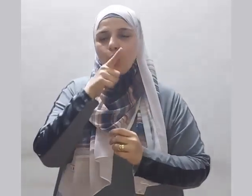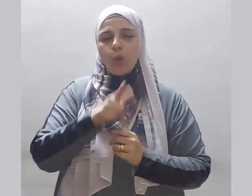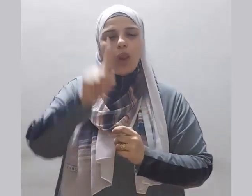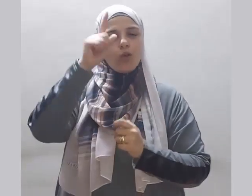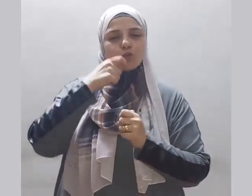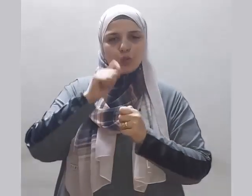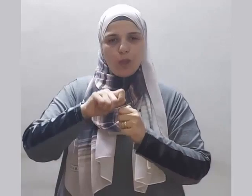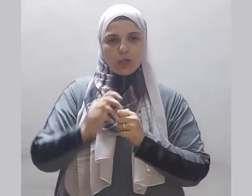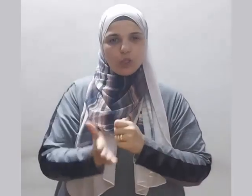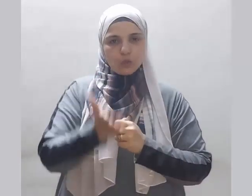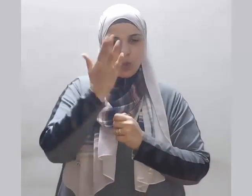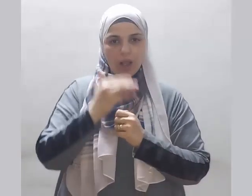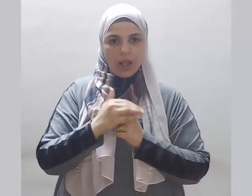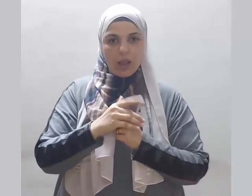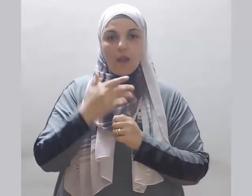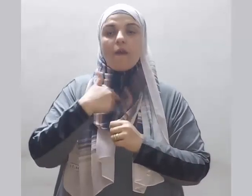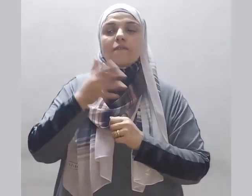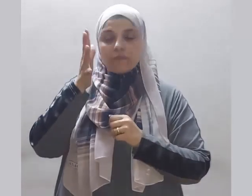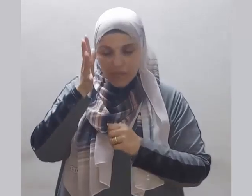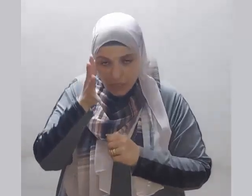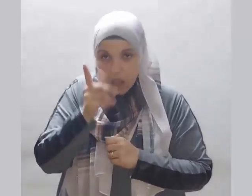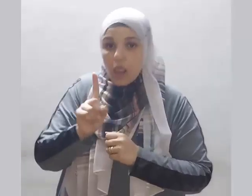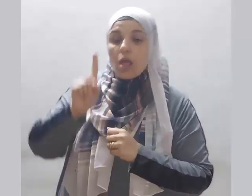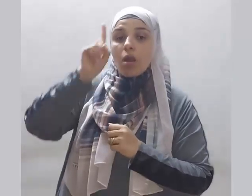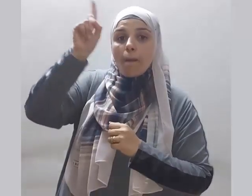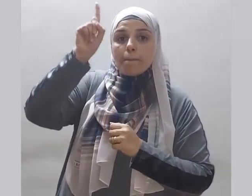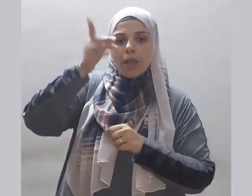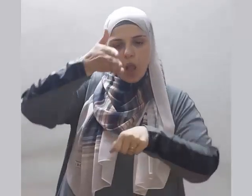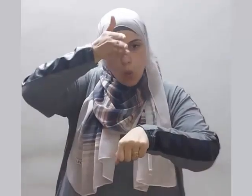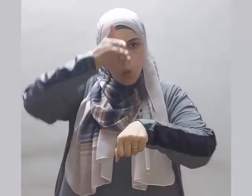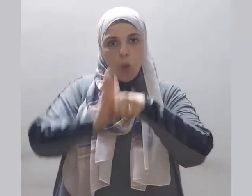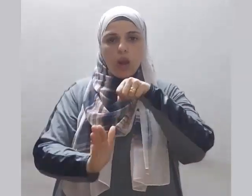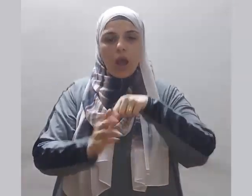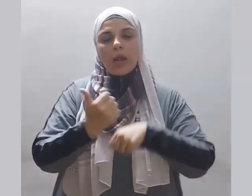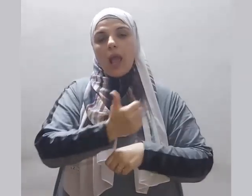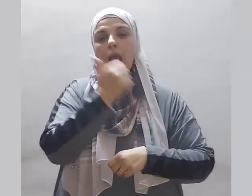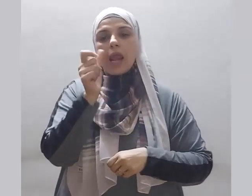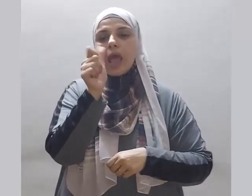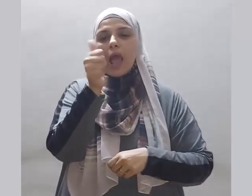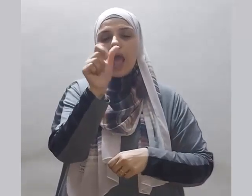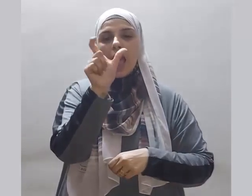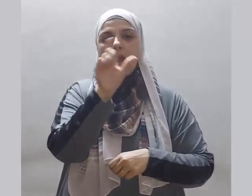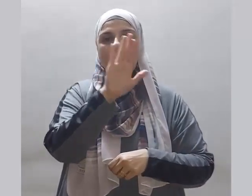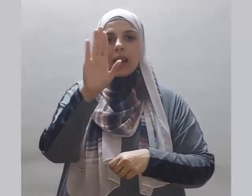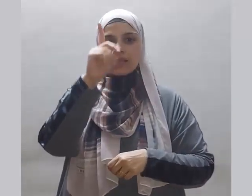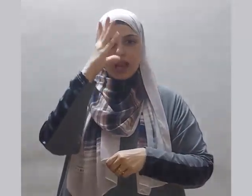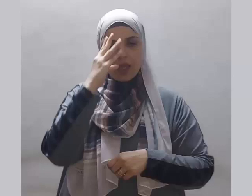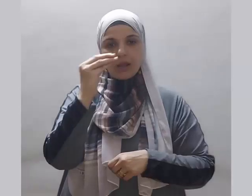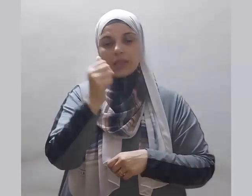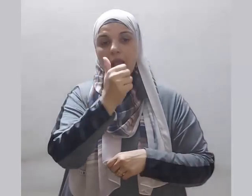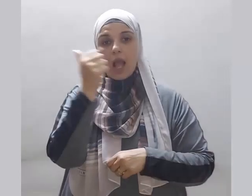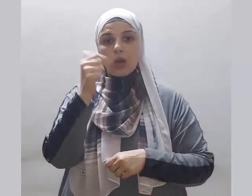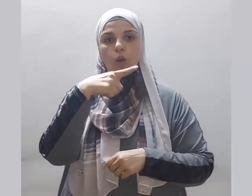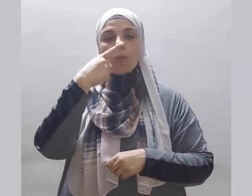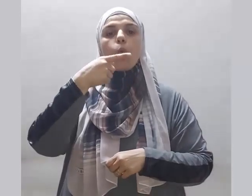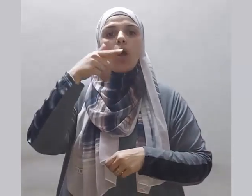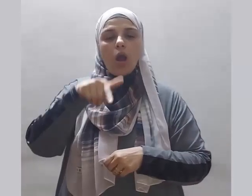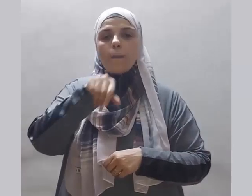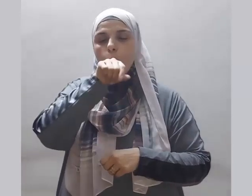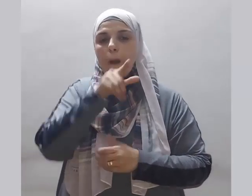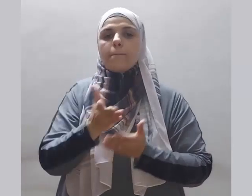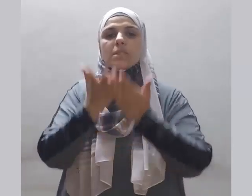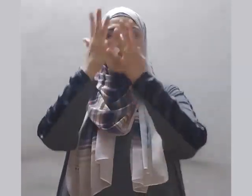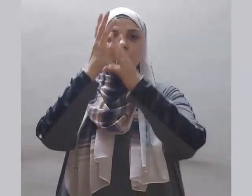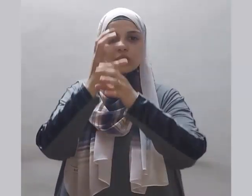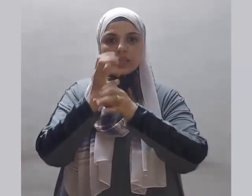سبحانه فصل لربك وانحر وعن انس رضي الله عنه قال ضح النبي صلى الله